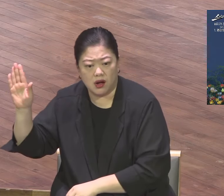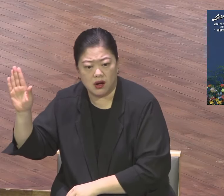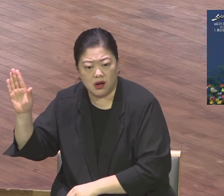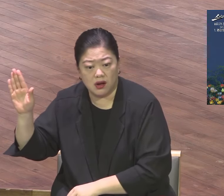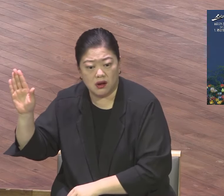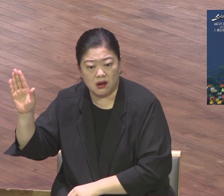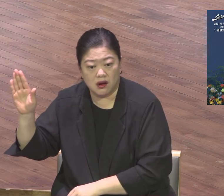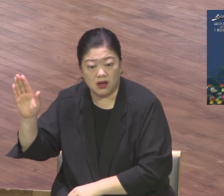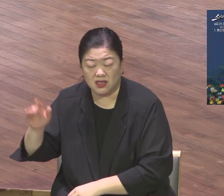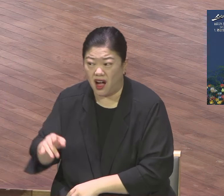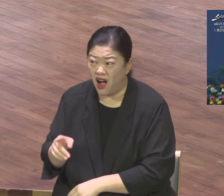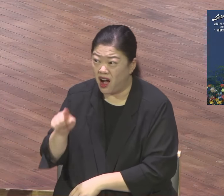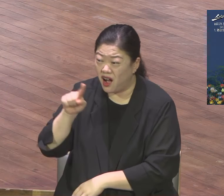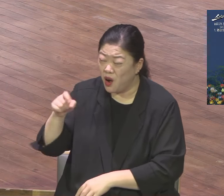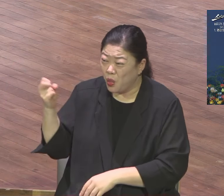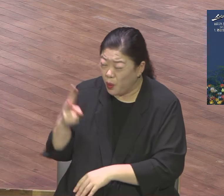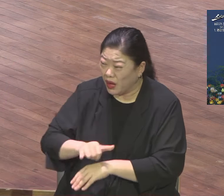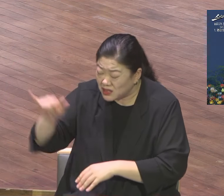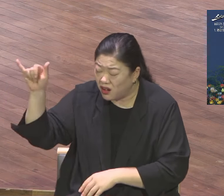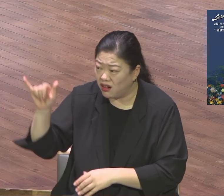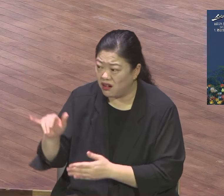놀러 갔습니까?